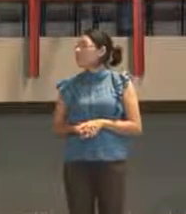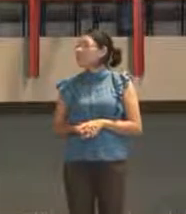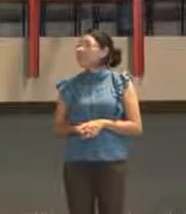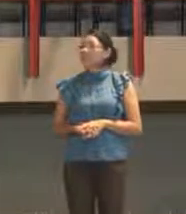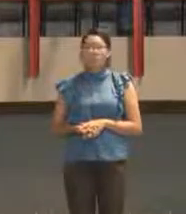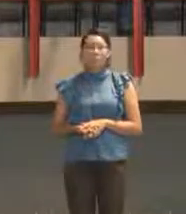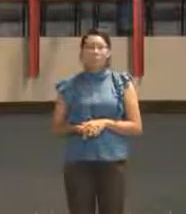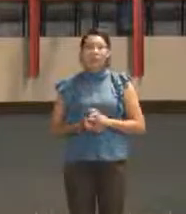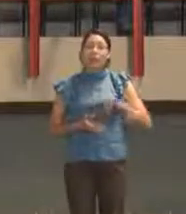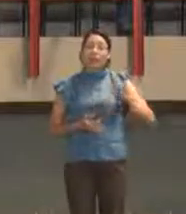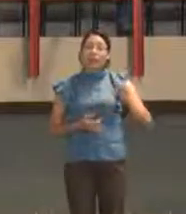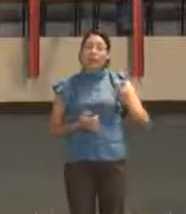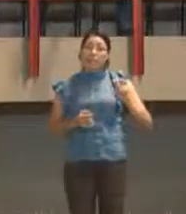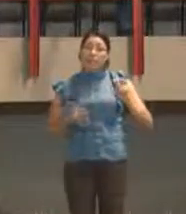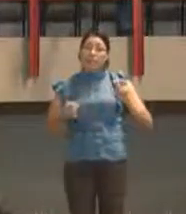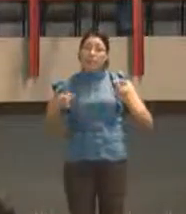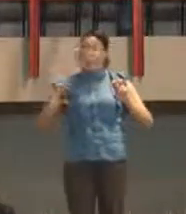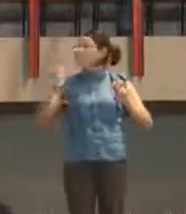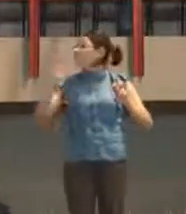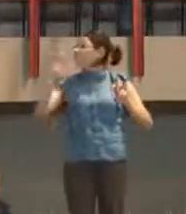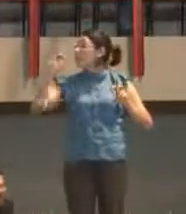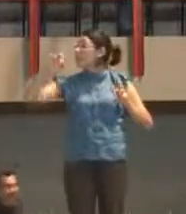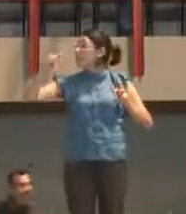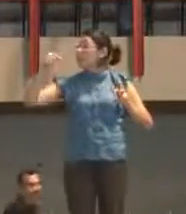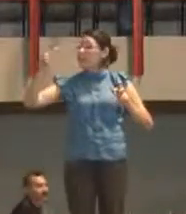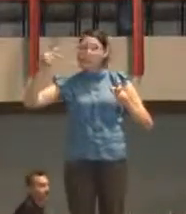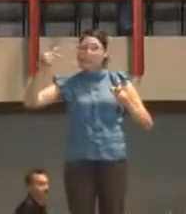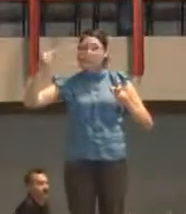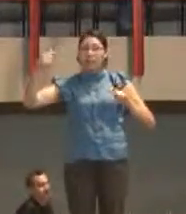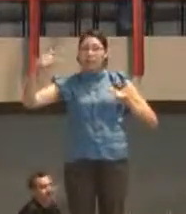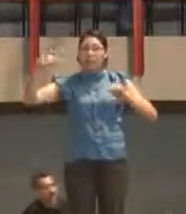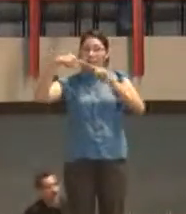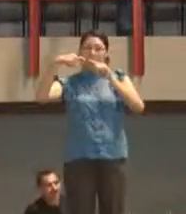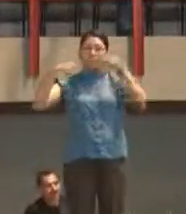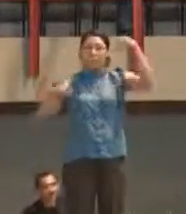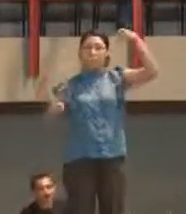pelo 0,67, o que vai dar